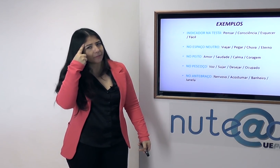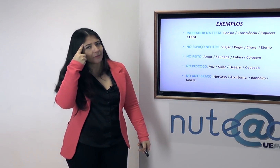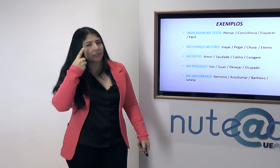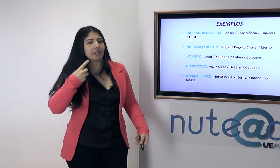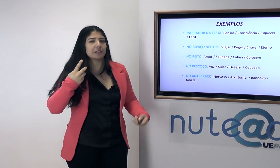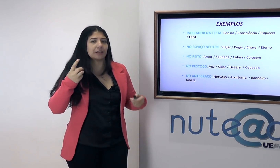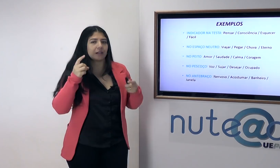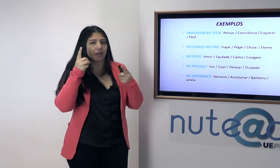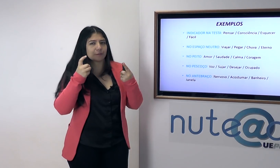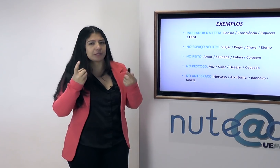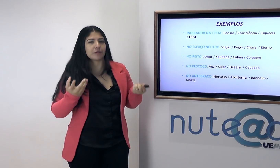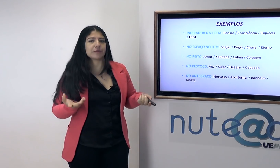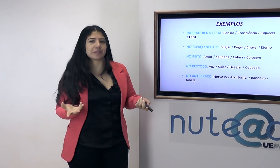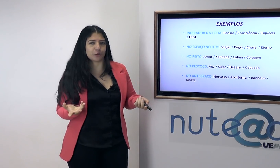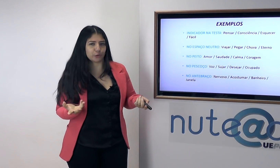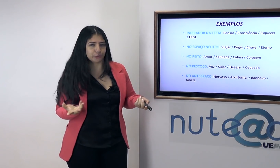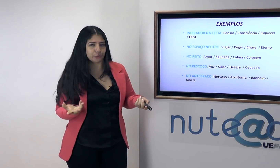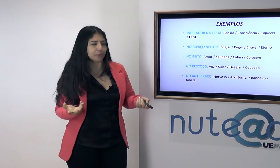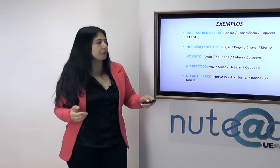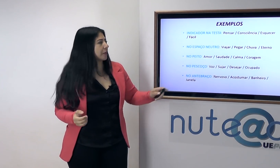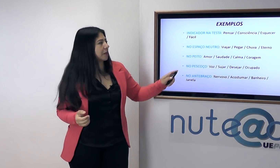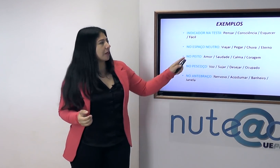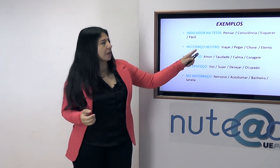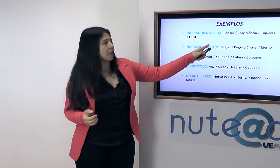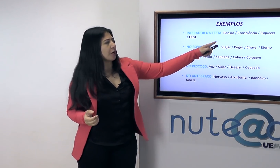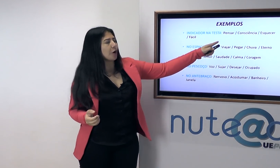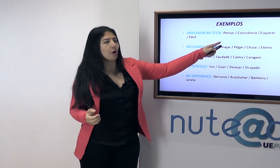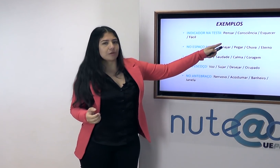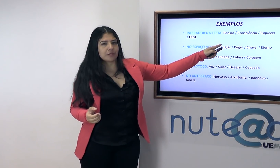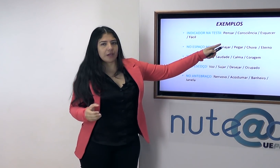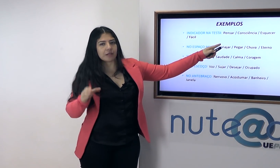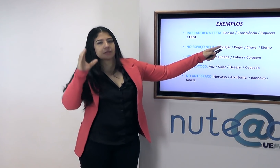Você tem que ter a expressão facial junto. Consciência.